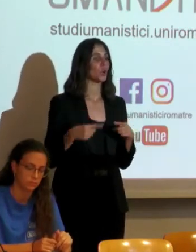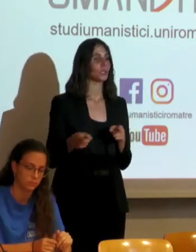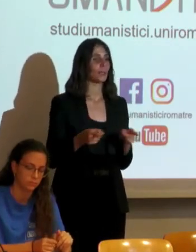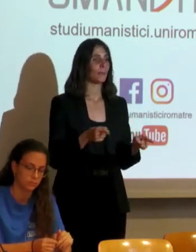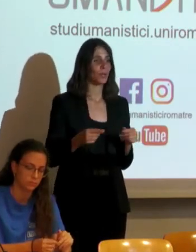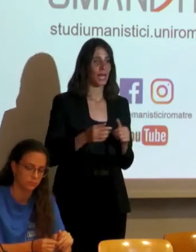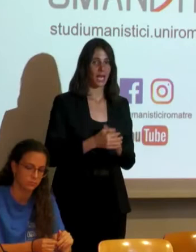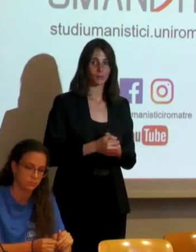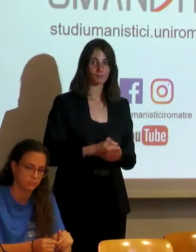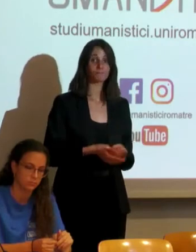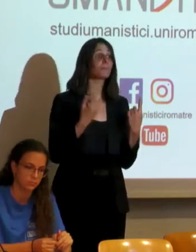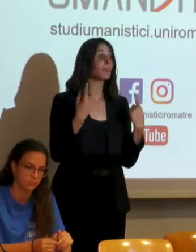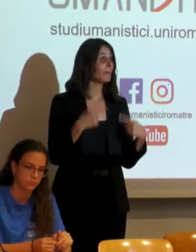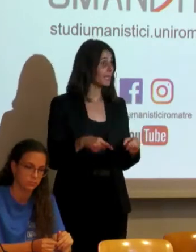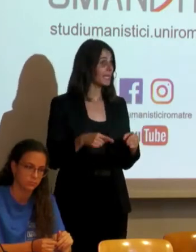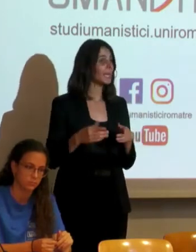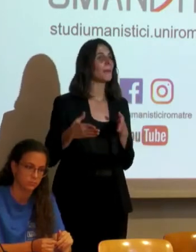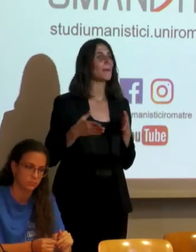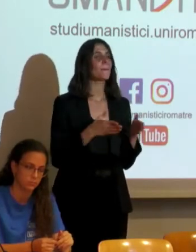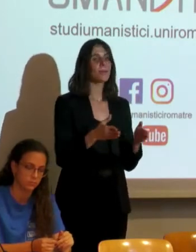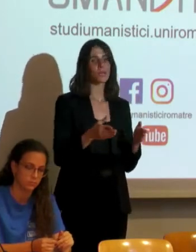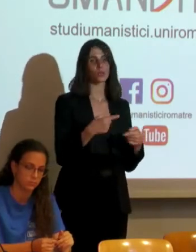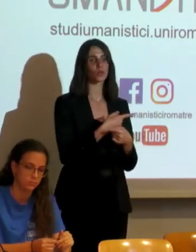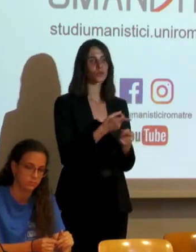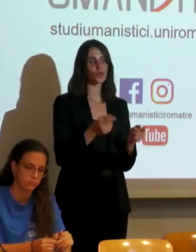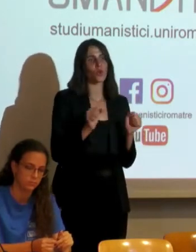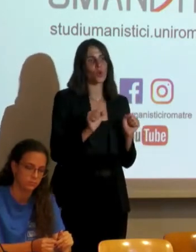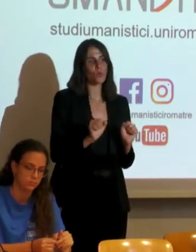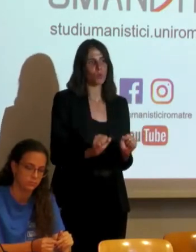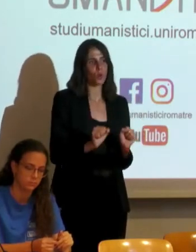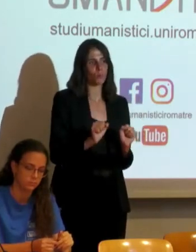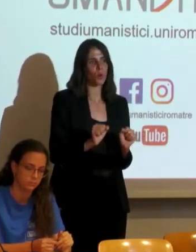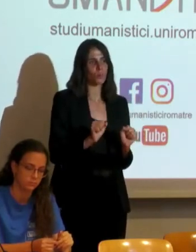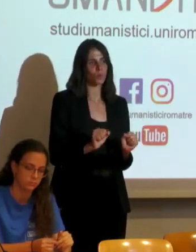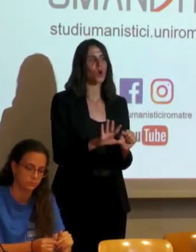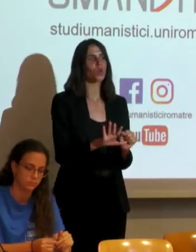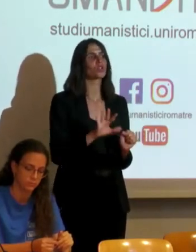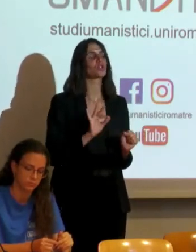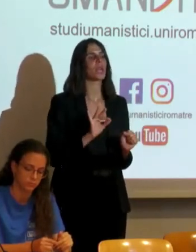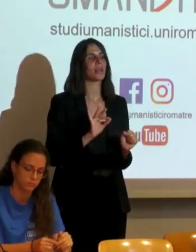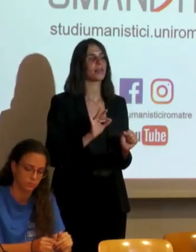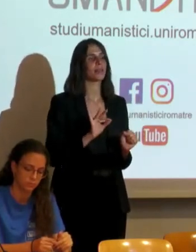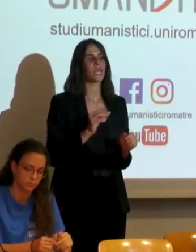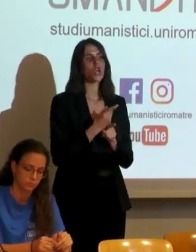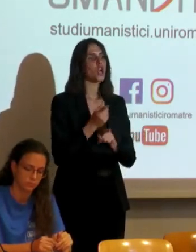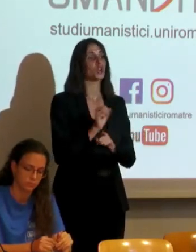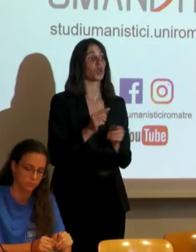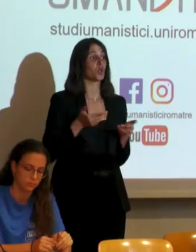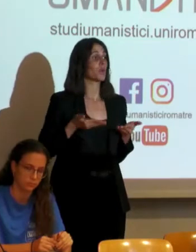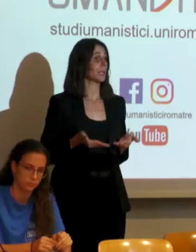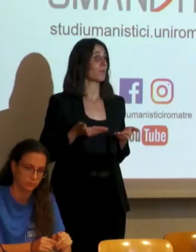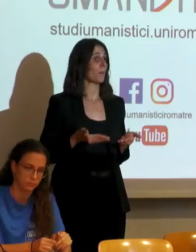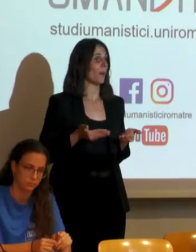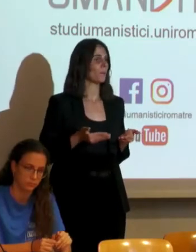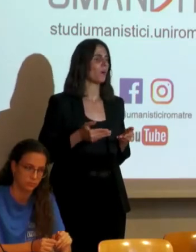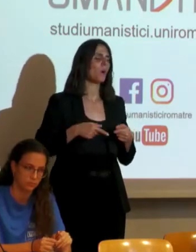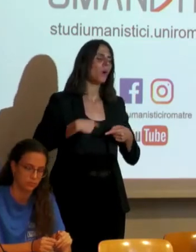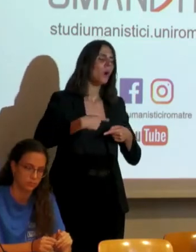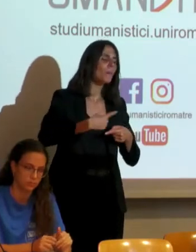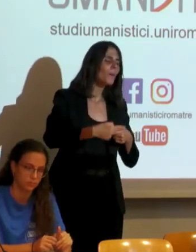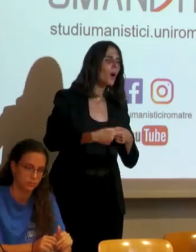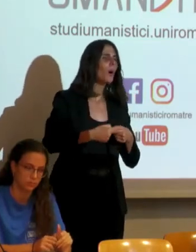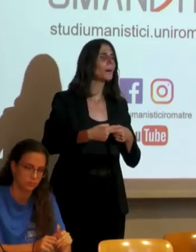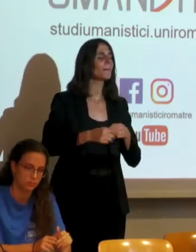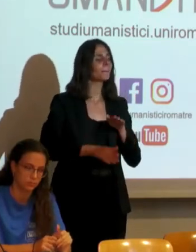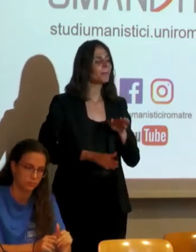potete modulare nel corso della vostra frequenza, cioè non dovete scegliere subito, anche questo, no, è il bello in un certo